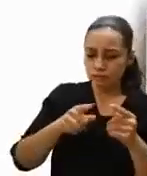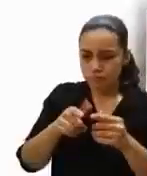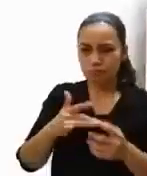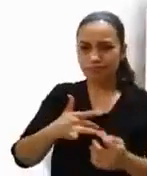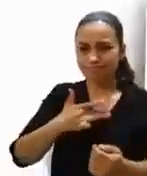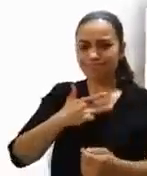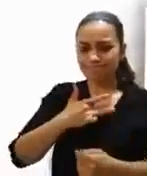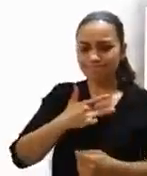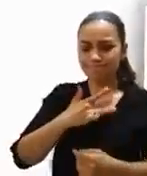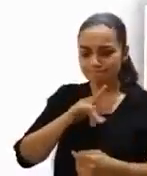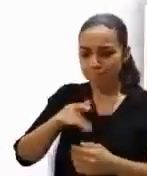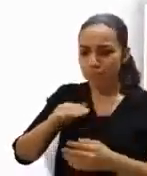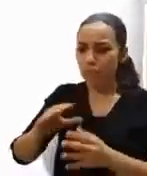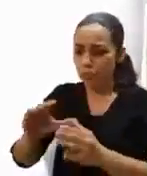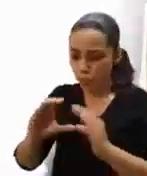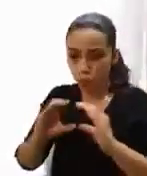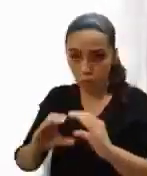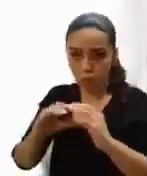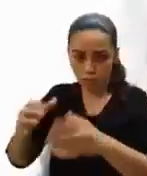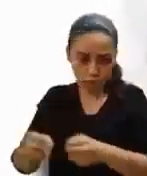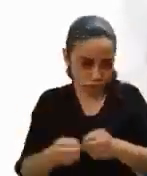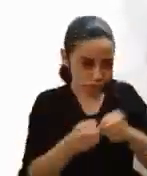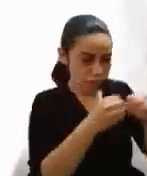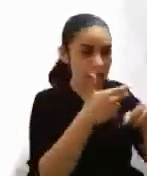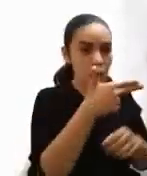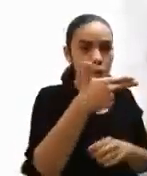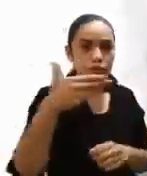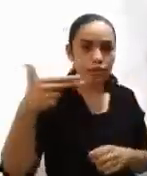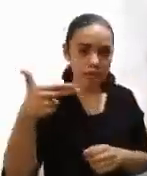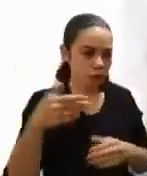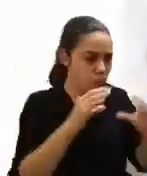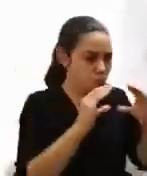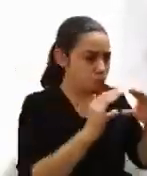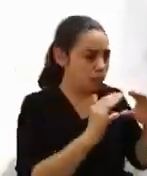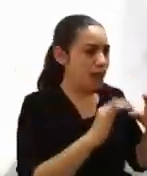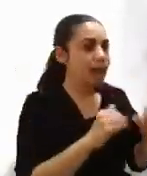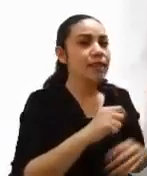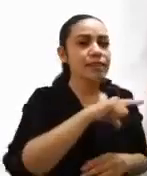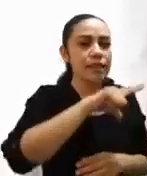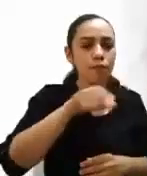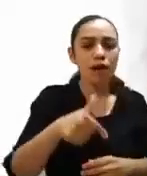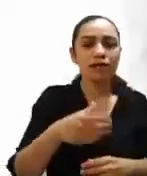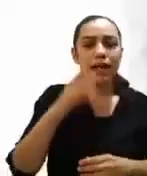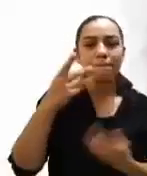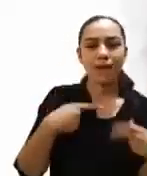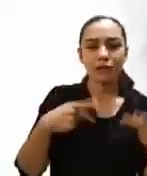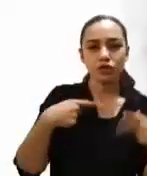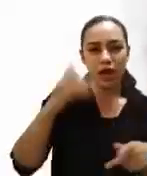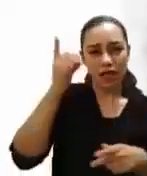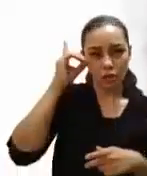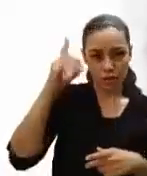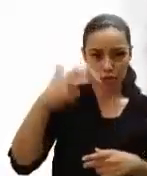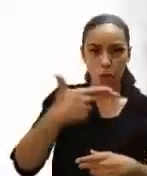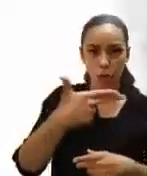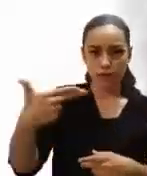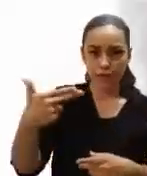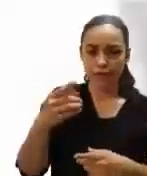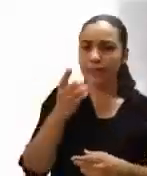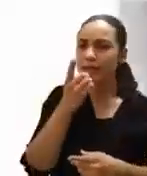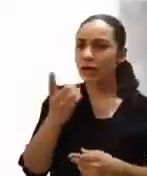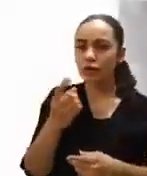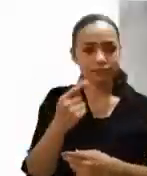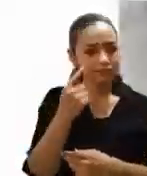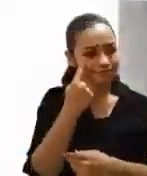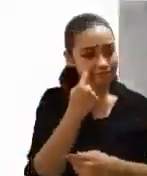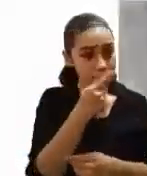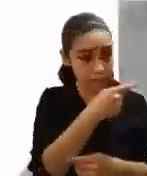día siguiente sacó 2 denarios, se los dio al dueño del mesón y le dijo: Cuida de él, y lo que gastes de